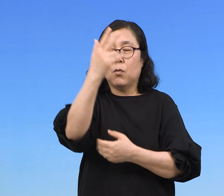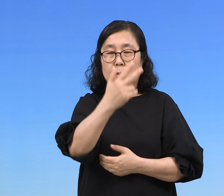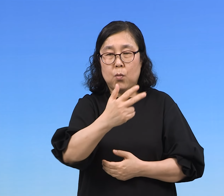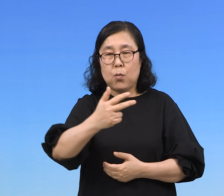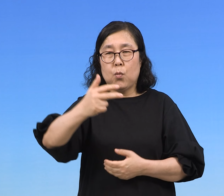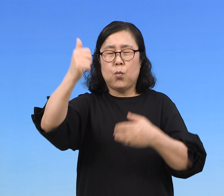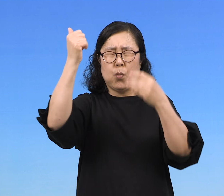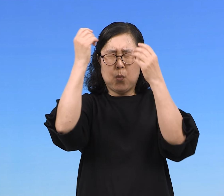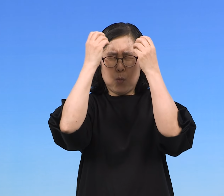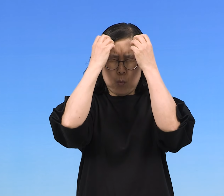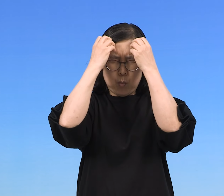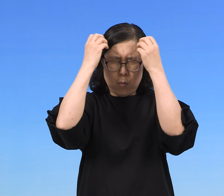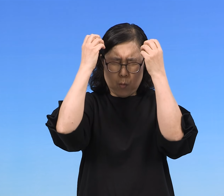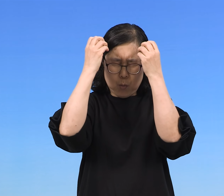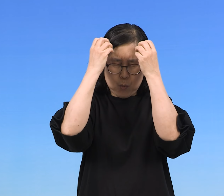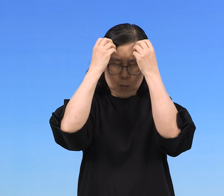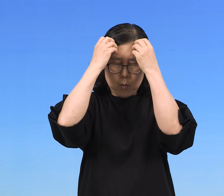주가